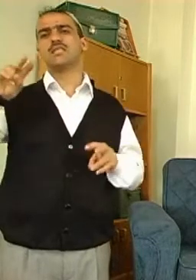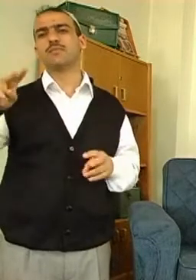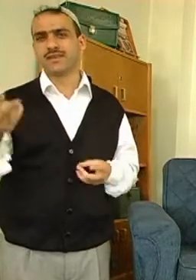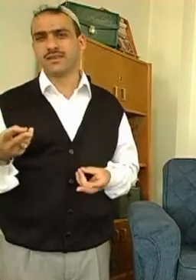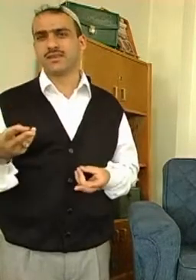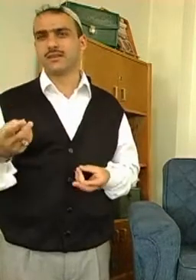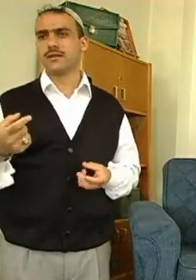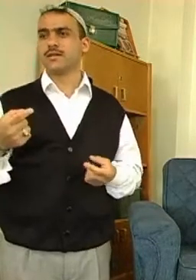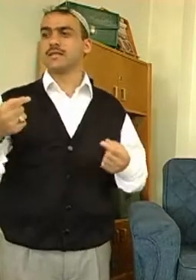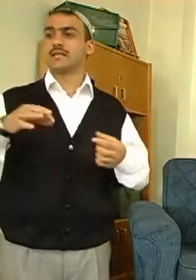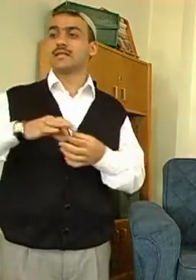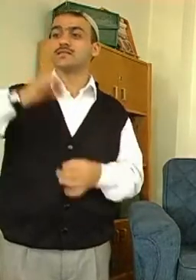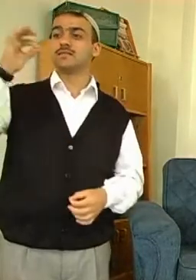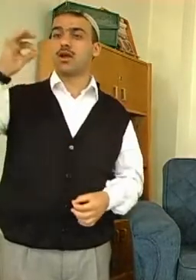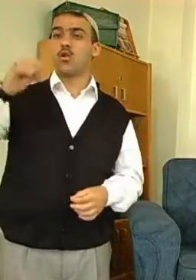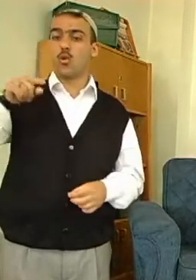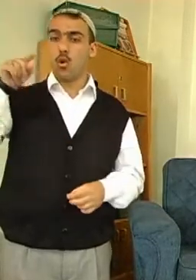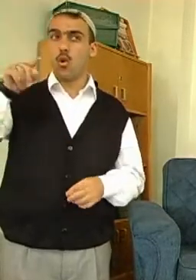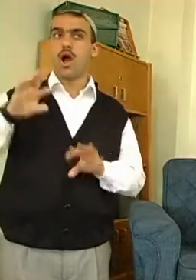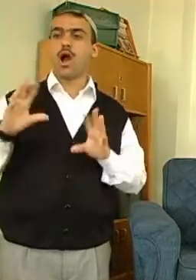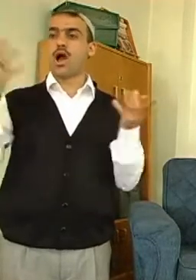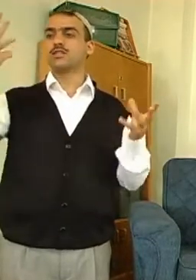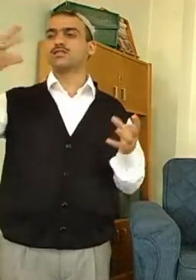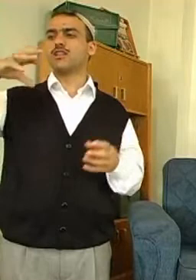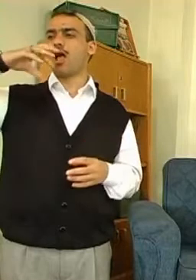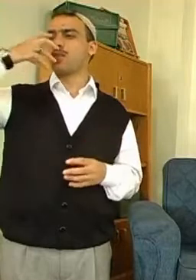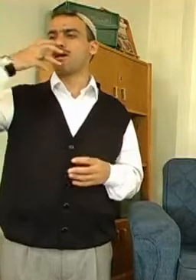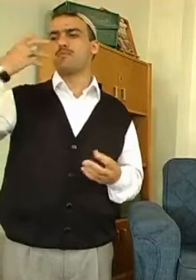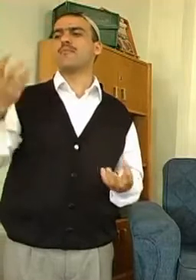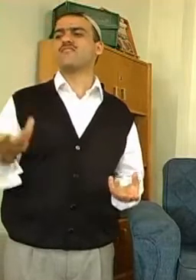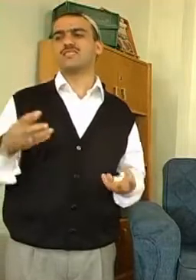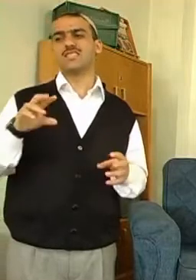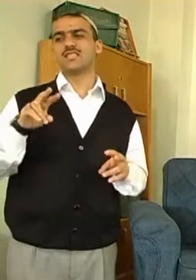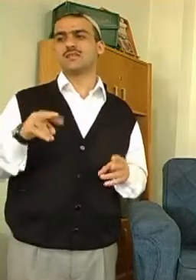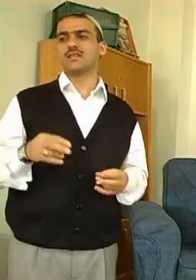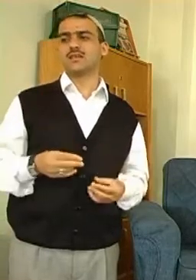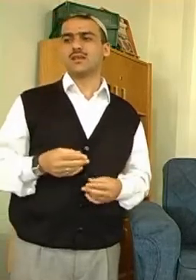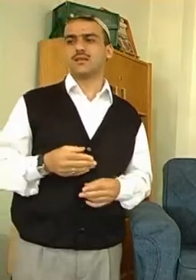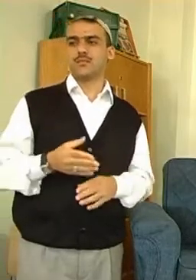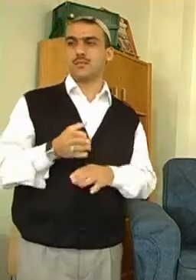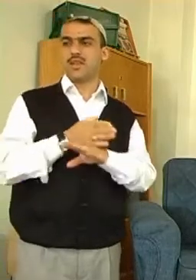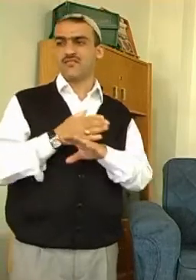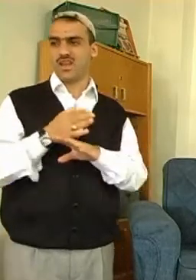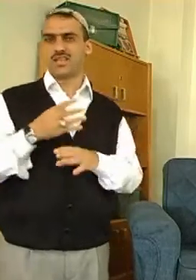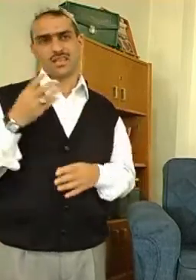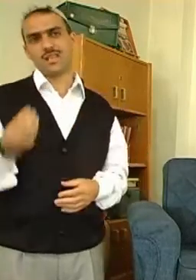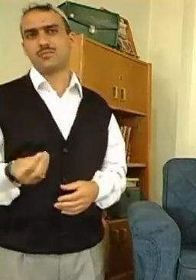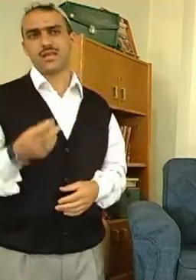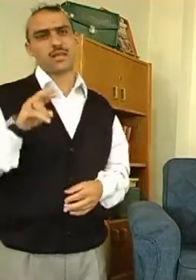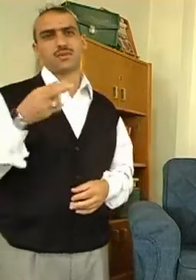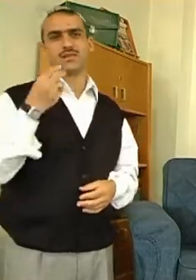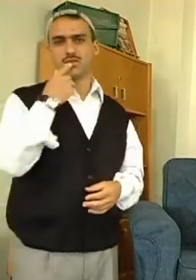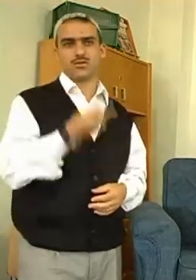Meyveyle konuşmuş Cenab-ı Hak. Ya. Evet. Eğer kat-ı intisaptan ibaret olan